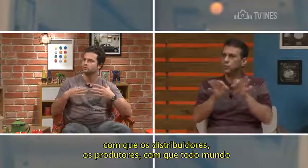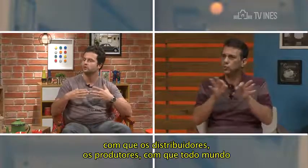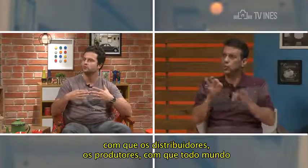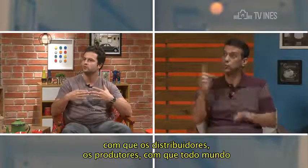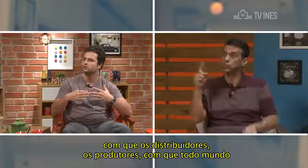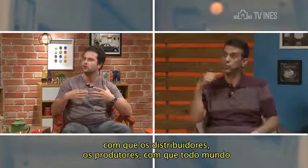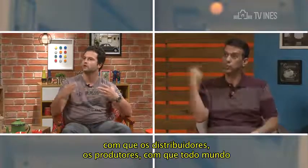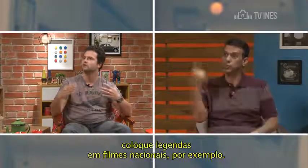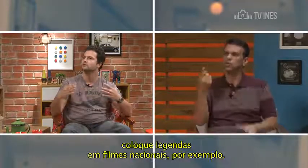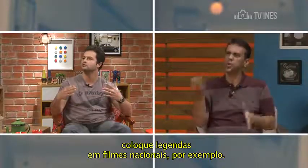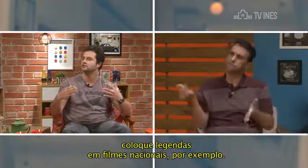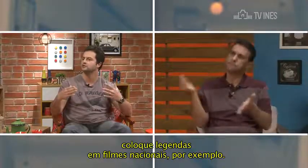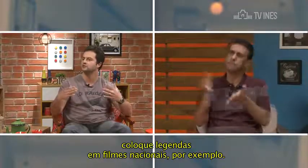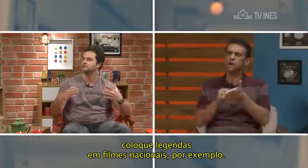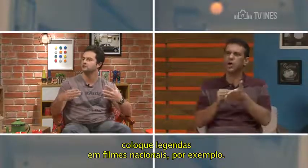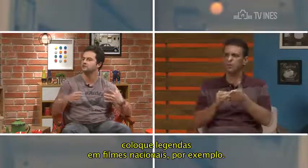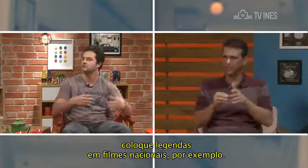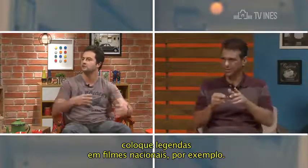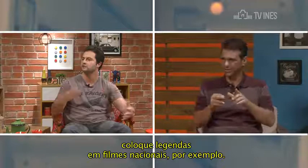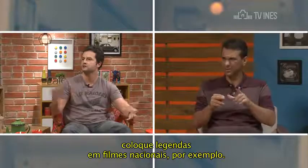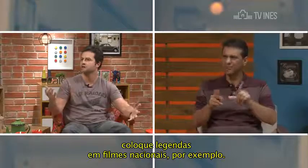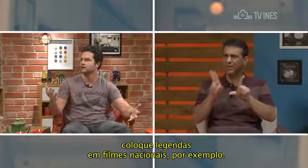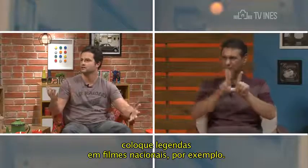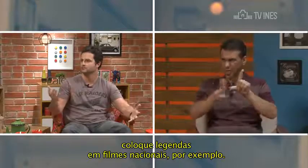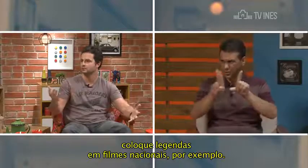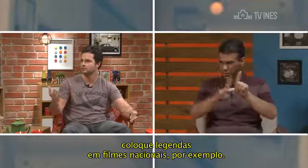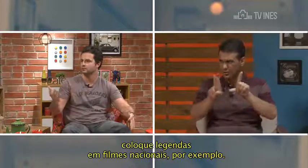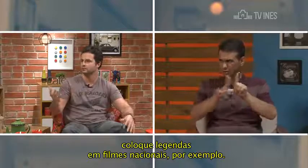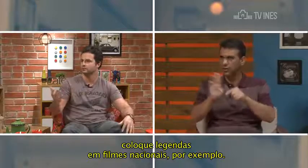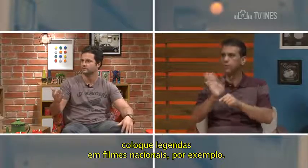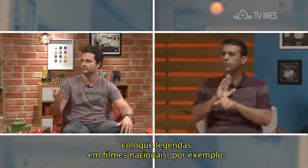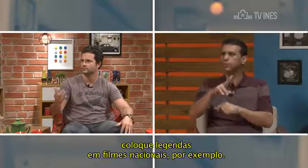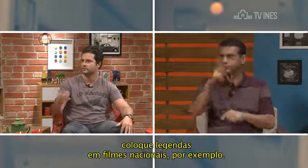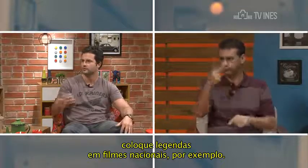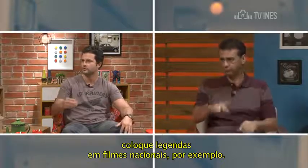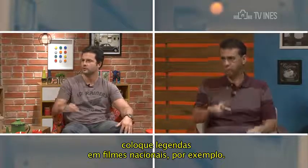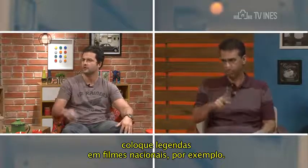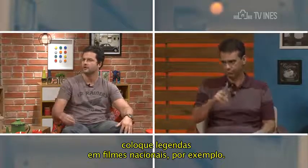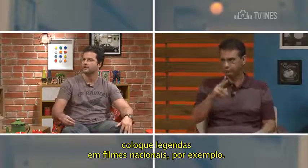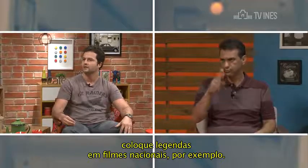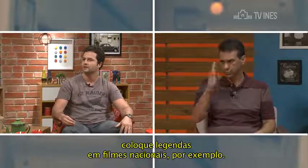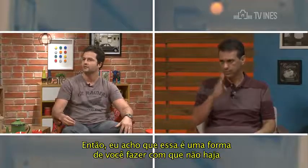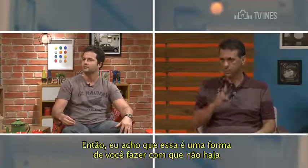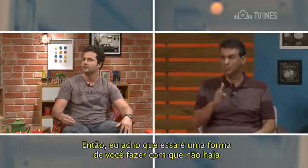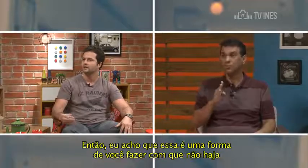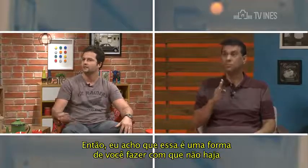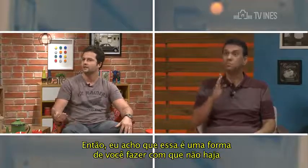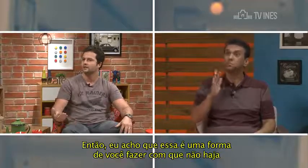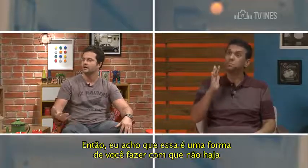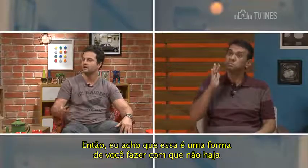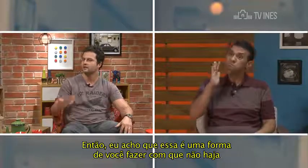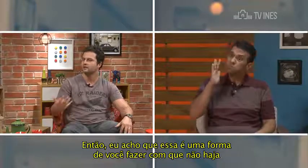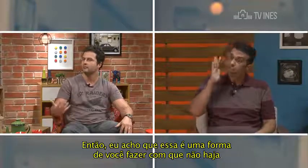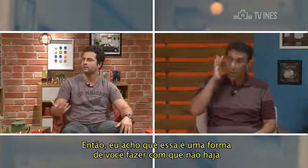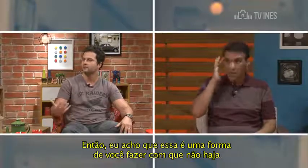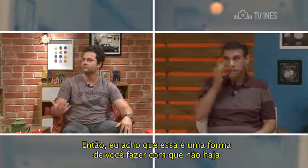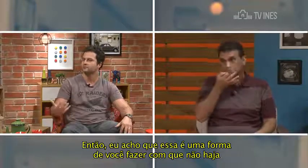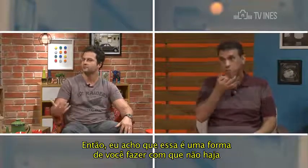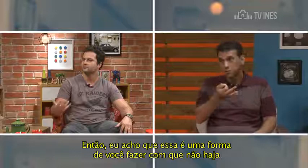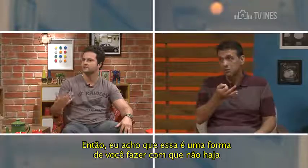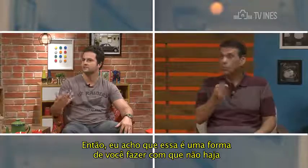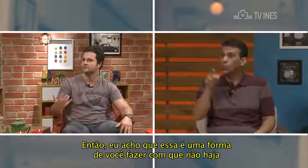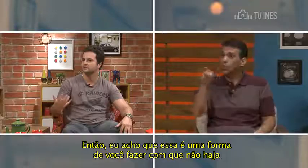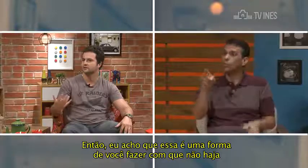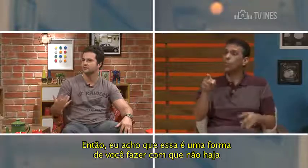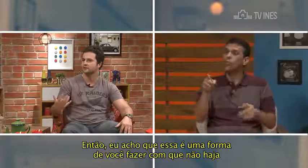produtores, com que todo mundo coloque legendas em filmes nacionais, por exemplo, né? Então, eu acho que essa é uma forma